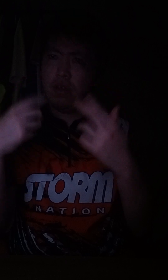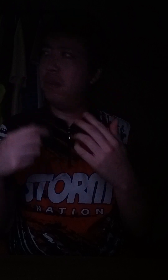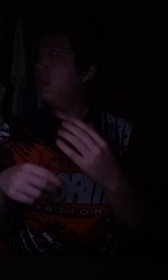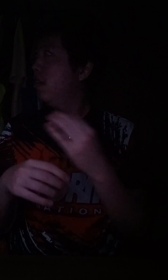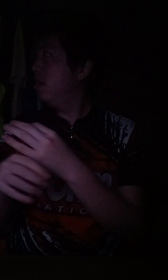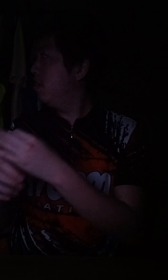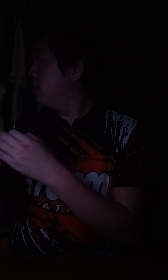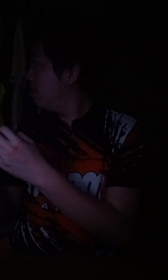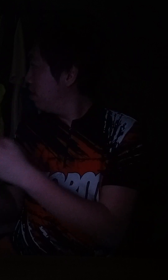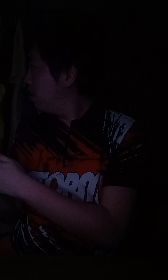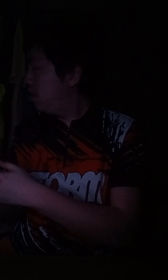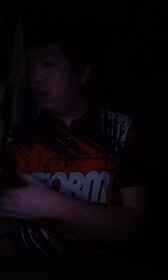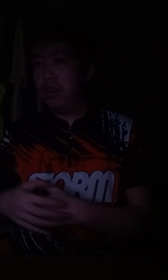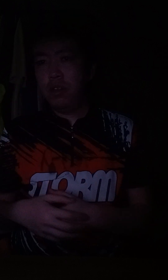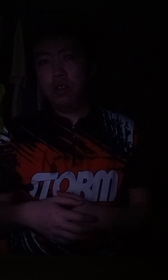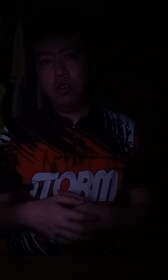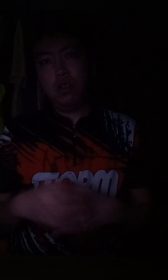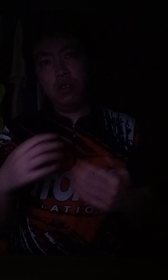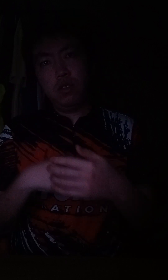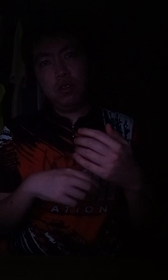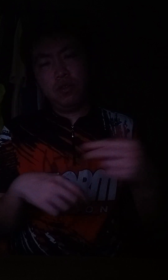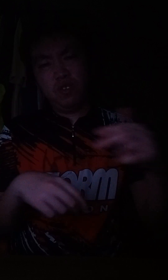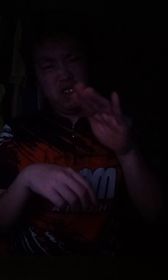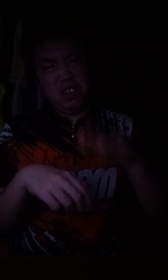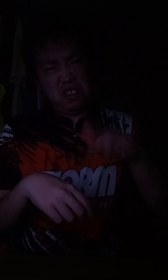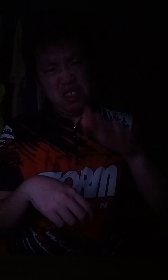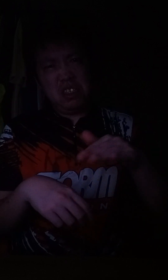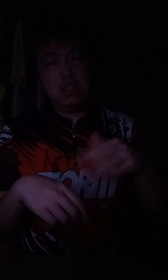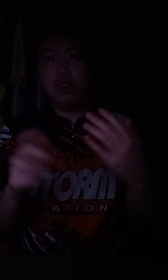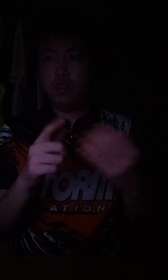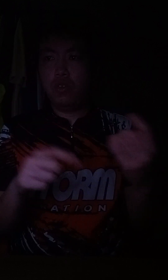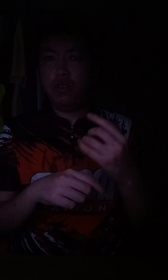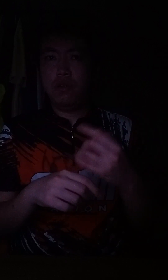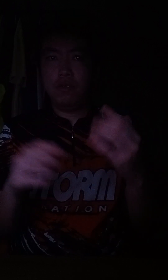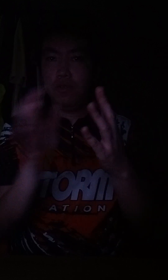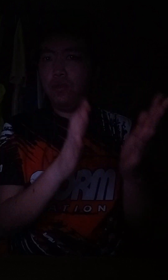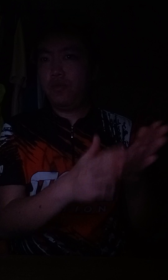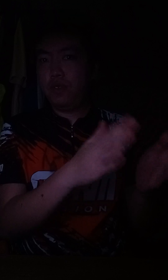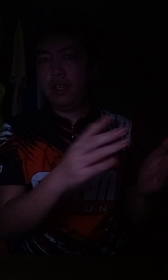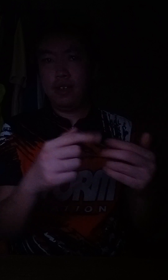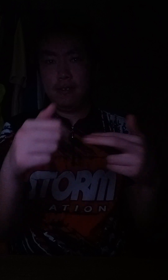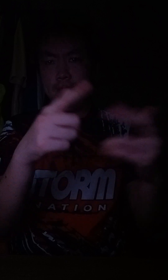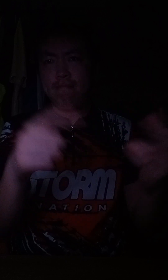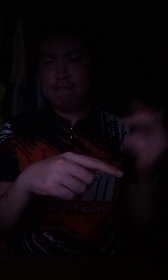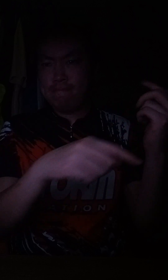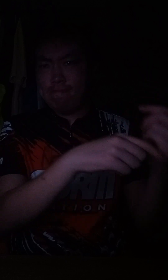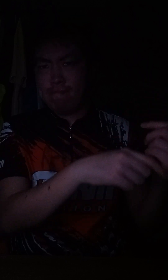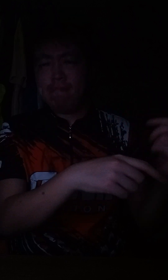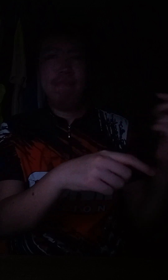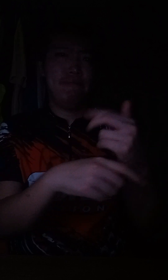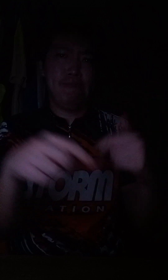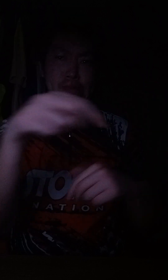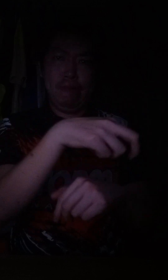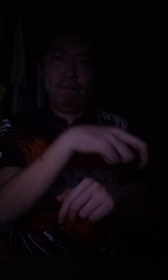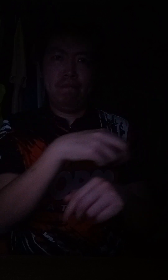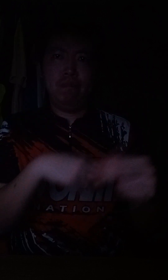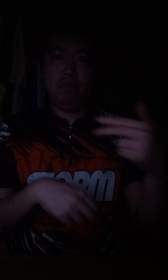병원으로 옮겨졌습니다. 경찰은 브레이크가 잘 들지 않아 신호 대기하던 앞 차량을 피하려 방향을 틀었다는 버스